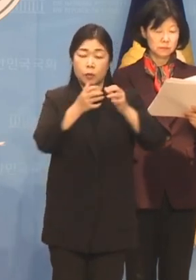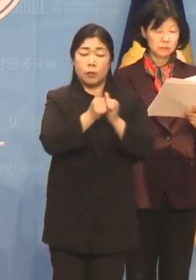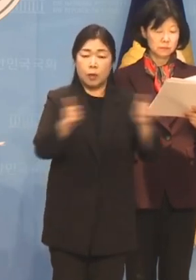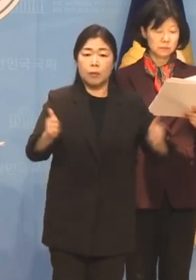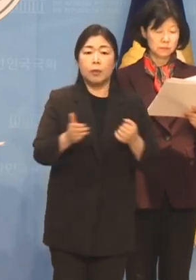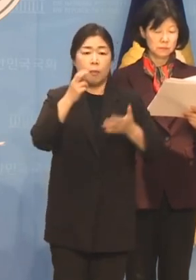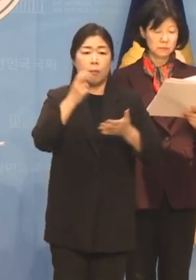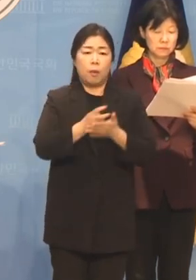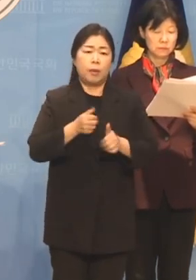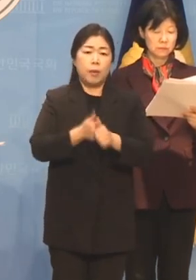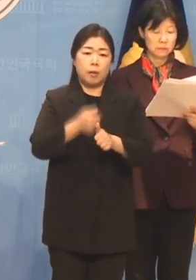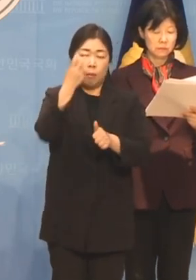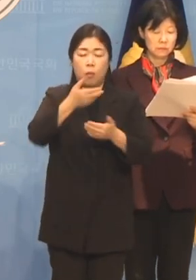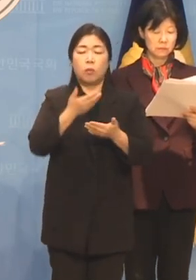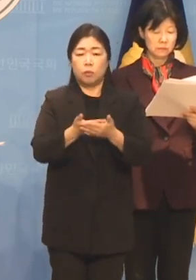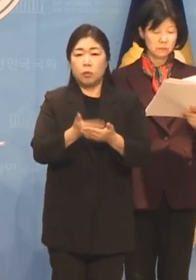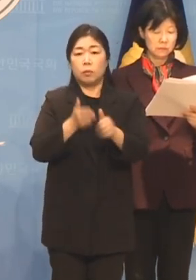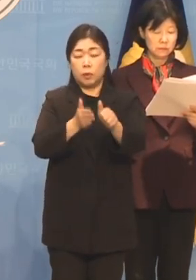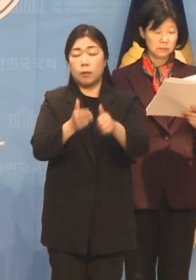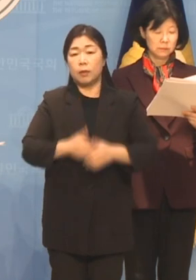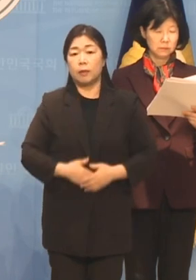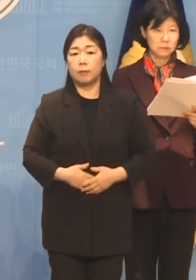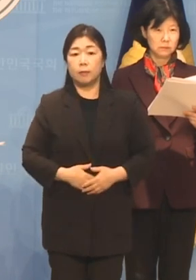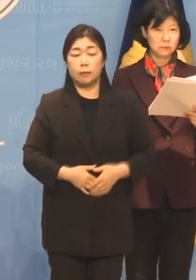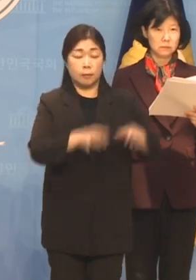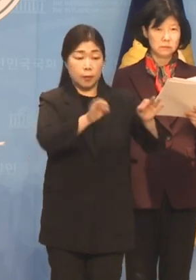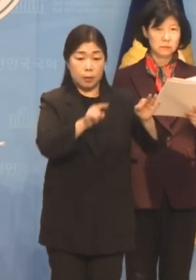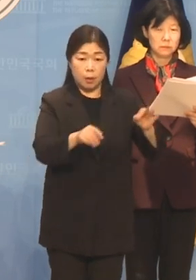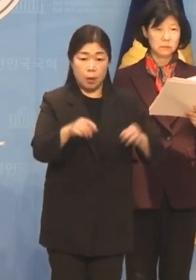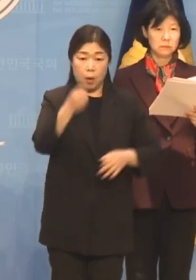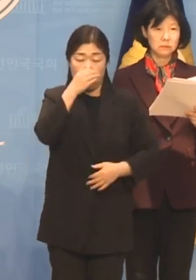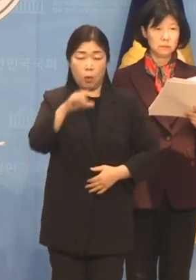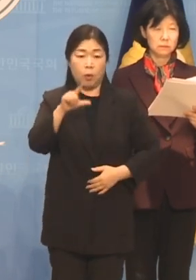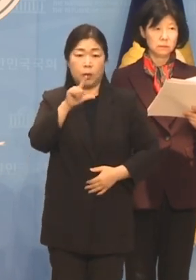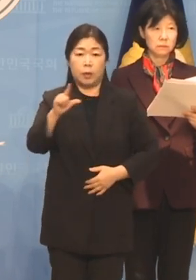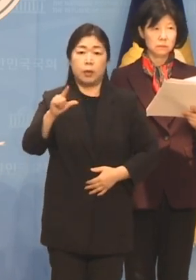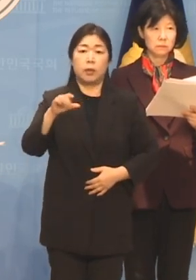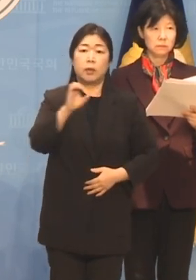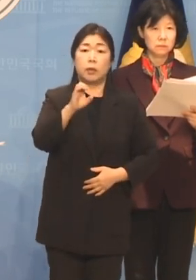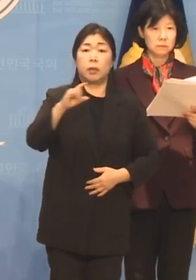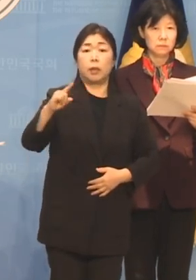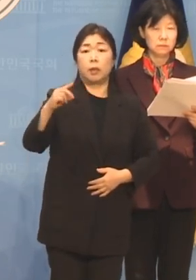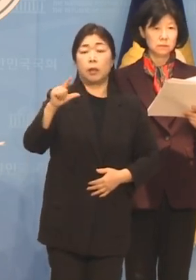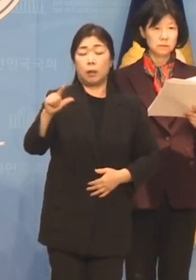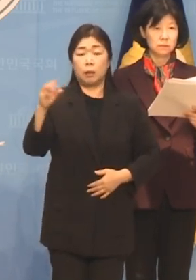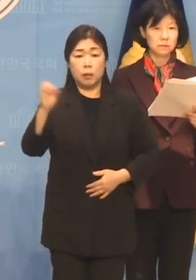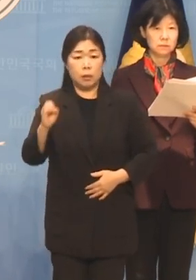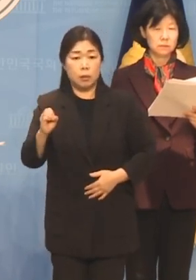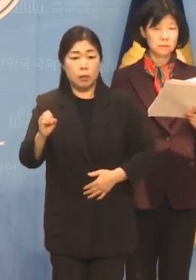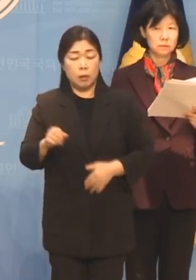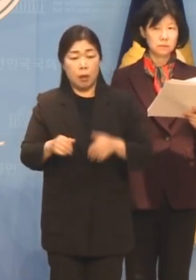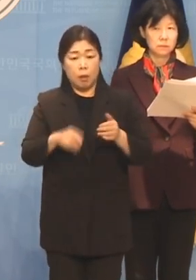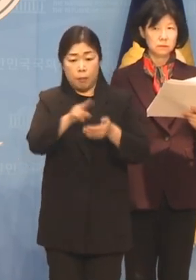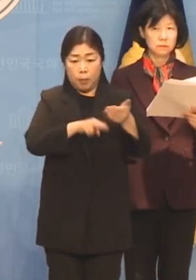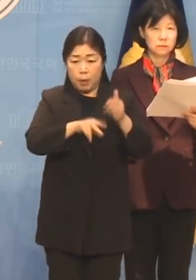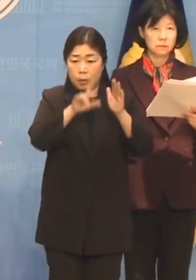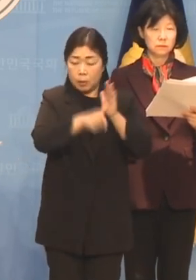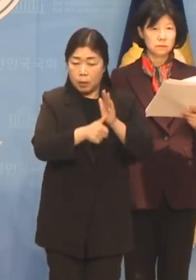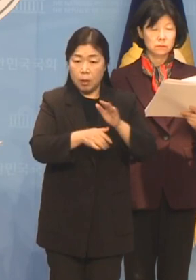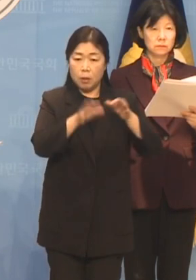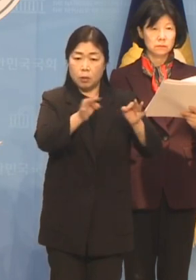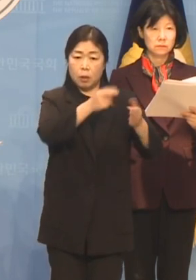따라 보호해 주시기 바라는 것입니다. 금융기관이 홍콩 HGC ELS 상품을 피해자들에게 판매할 당시